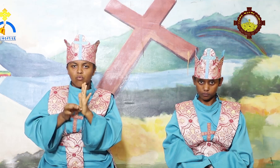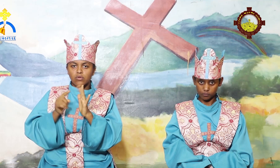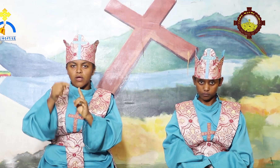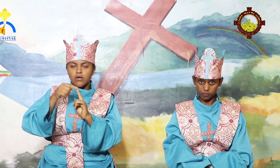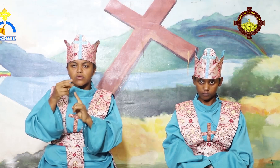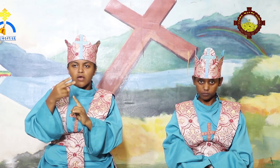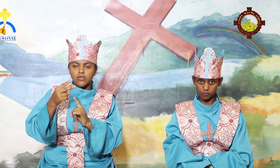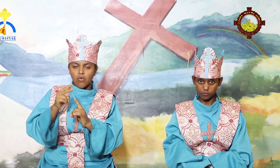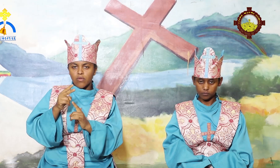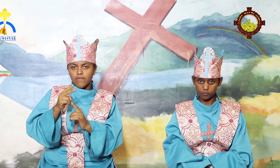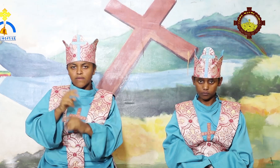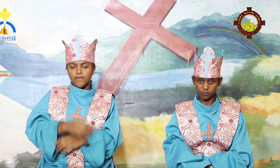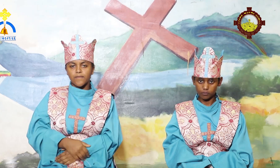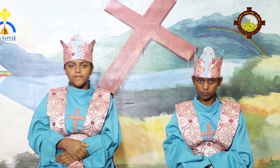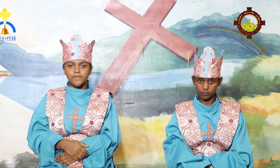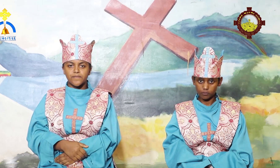16 ከቁጥር 1 እስከ 12